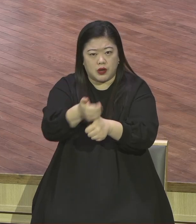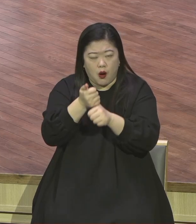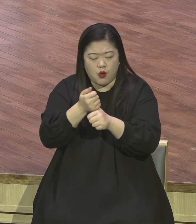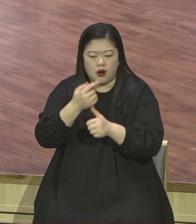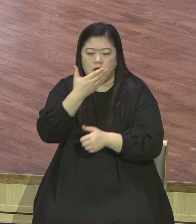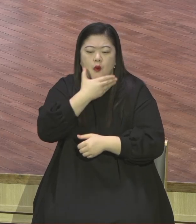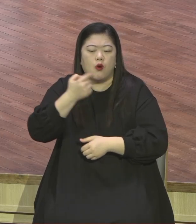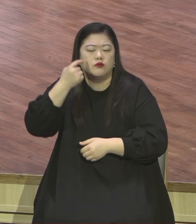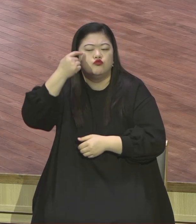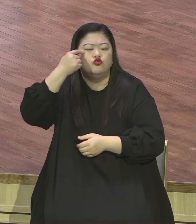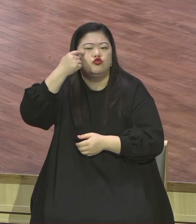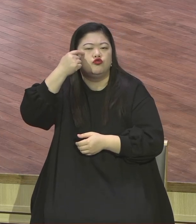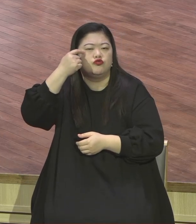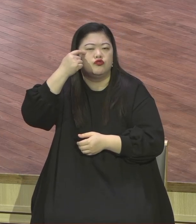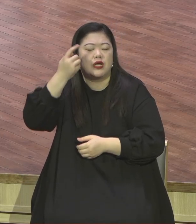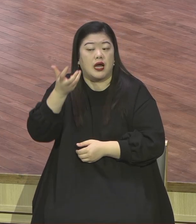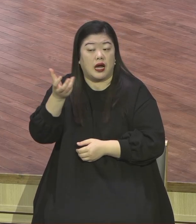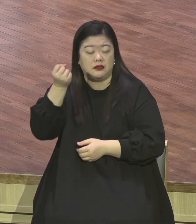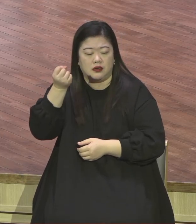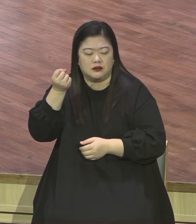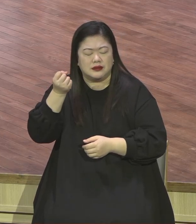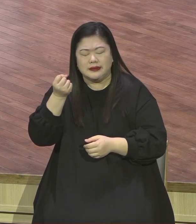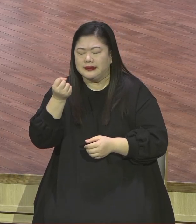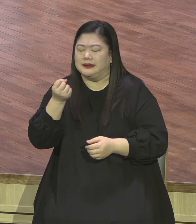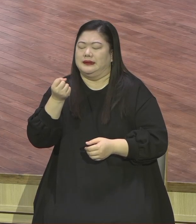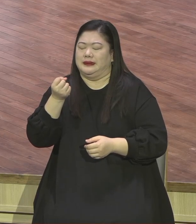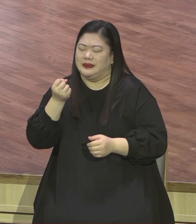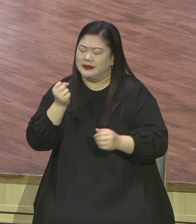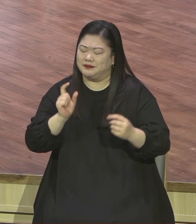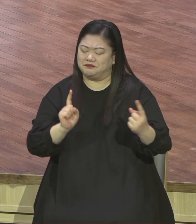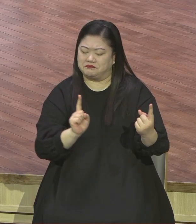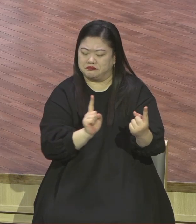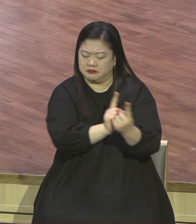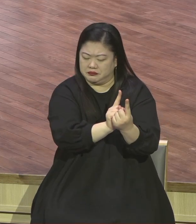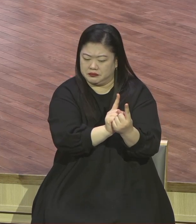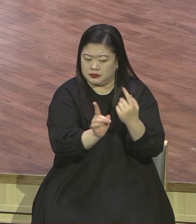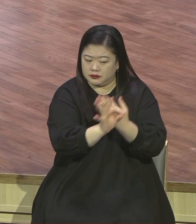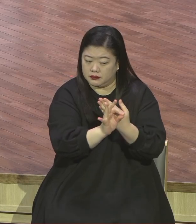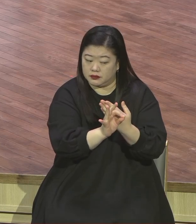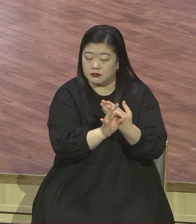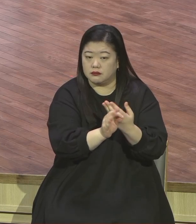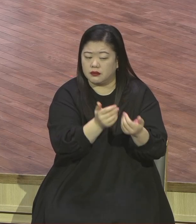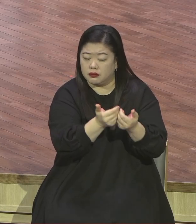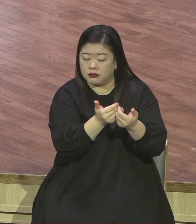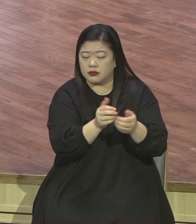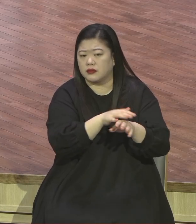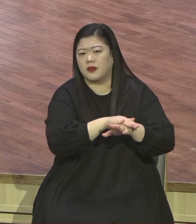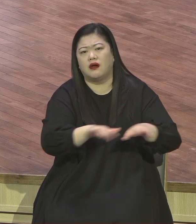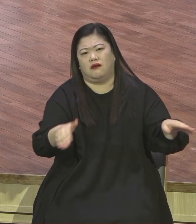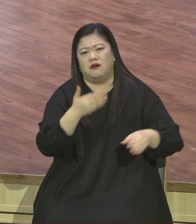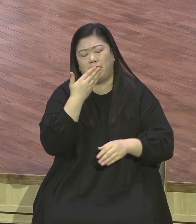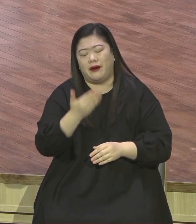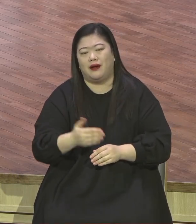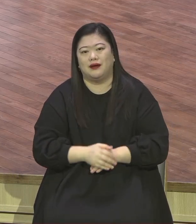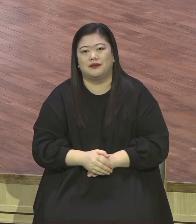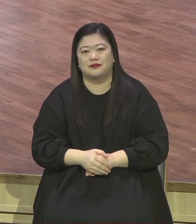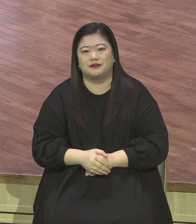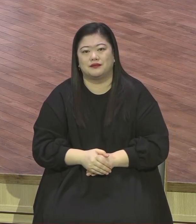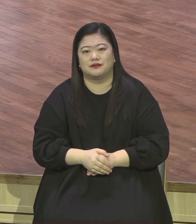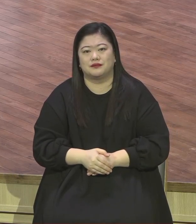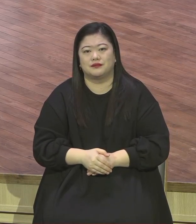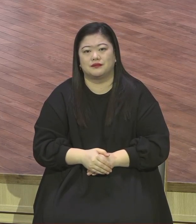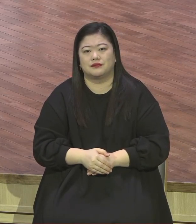여러분이 먼저 다가가면 해결되어 버려요. 그래서 하나님과 사람 앞에